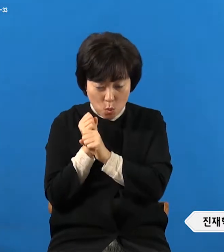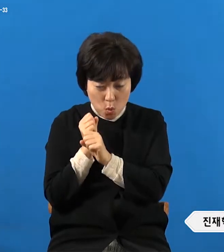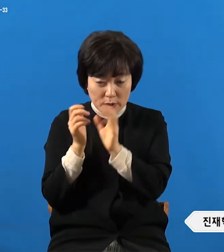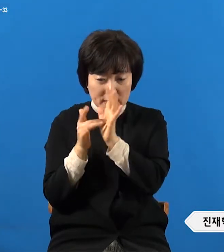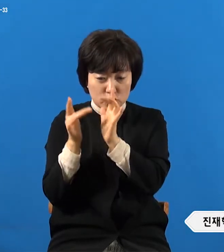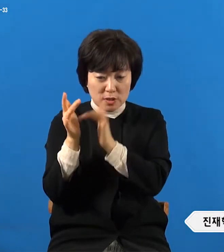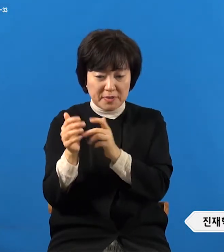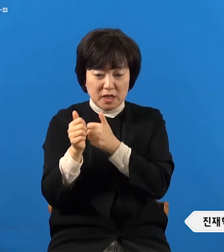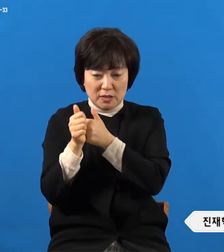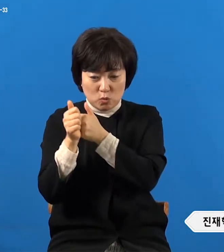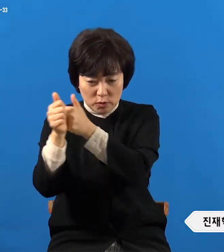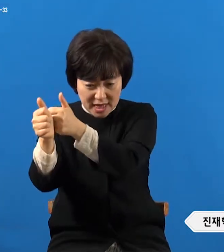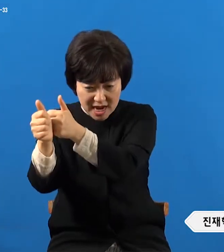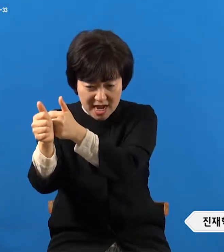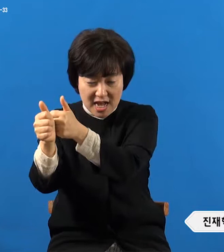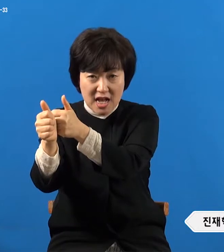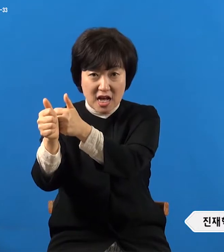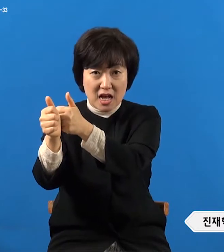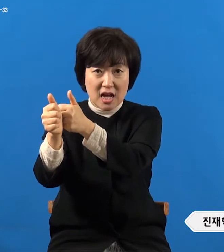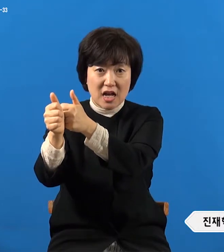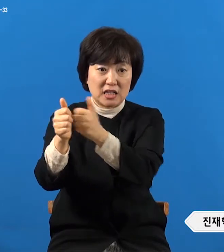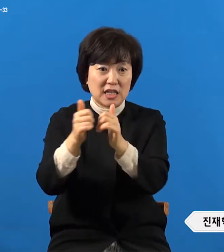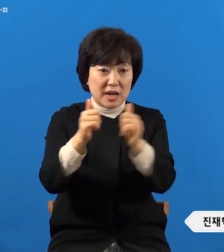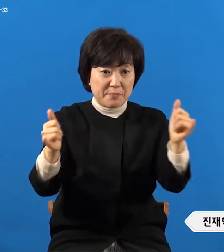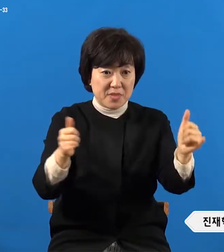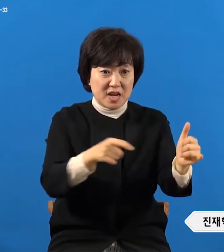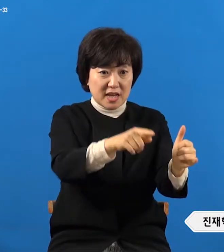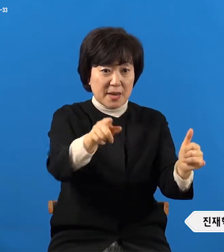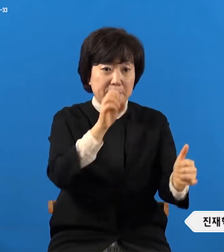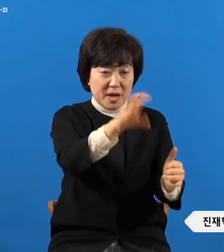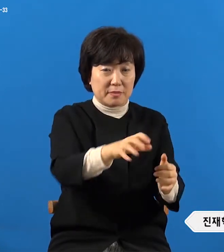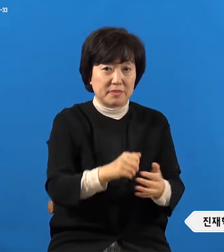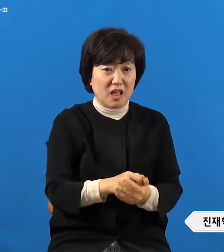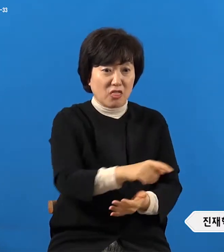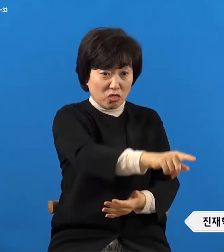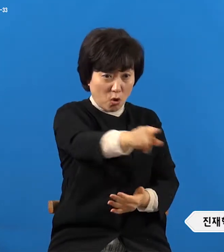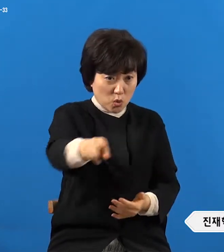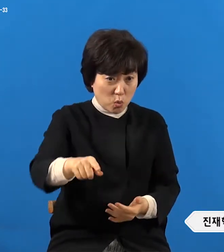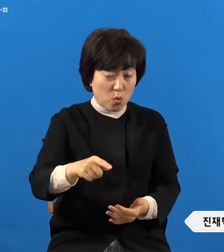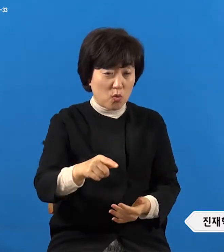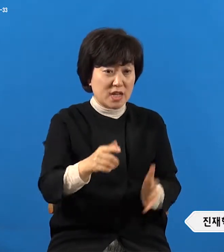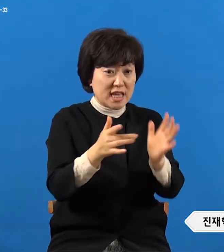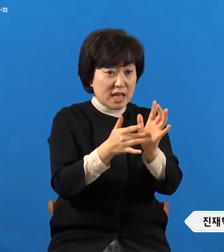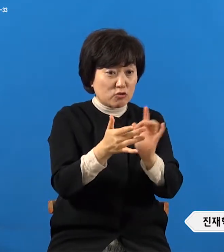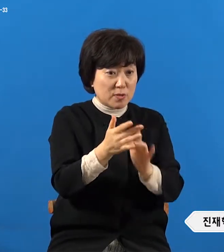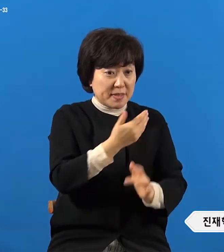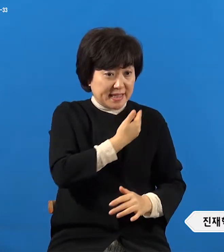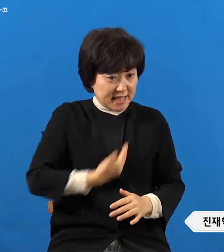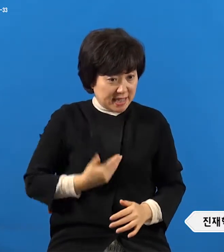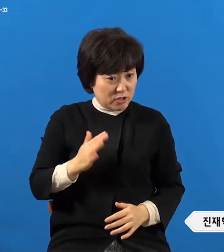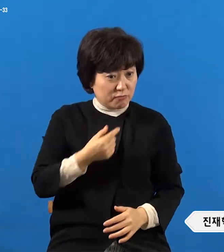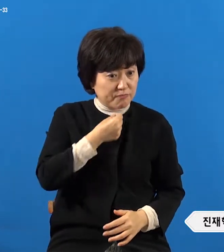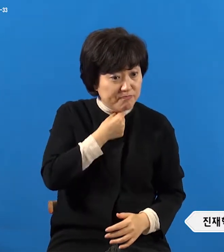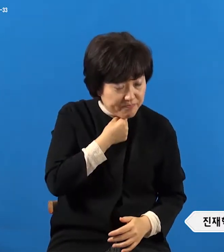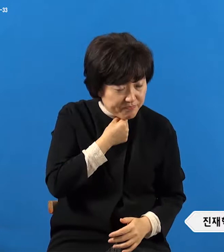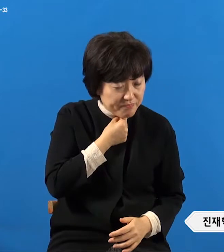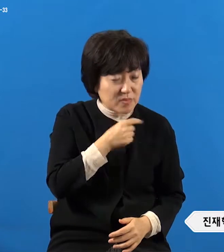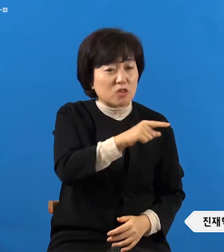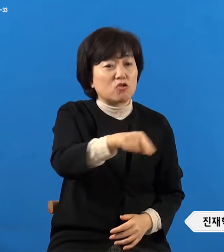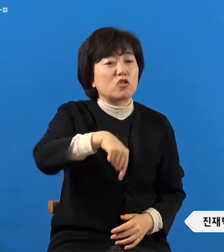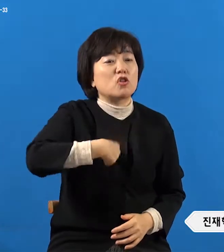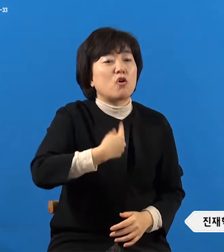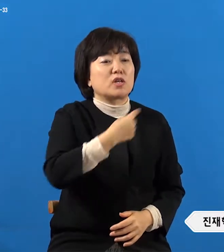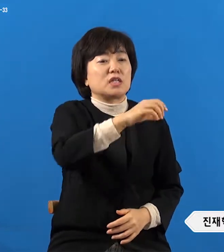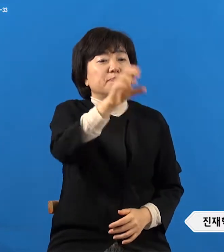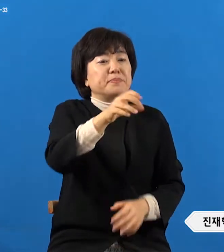나를 쫓으라고 이야기하고 있습니다. 무리를 향해서 말씀합니다. 너희도 제자가 되기 위해 자기 십자가를